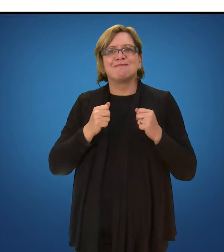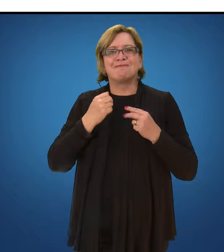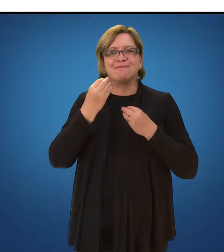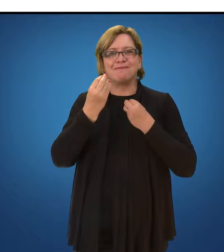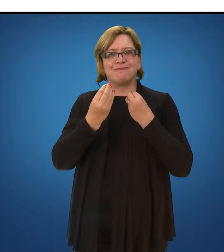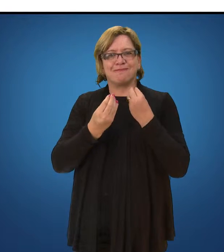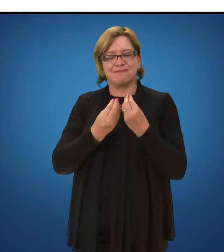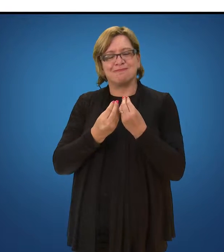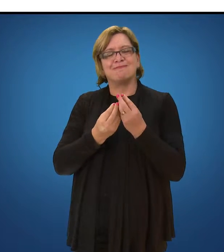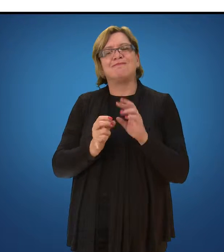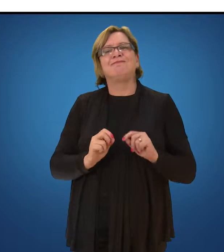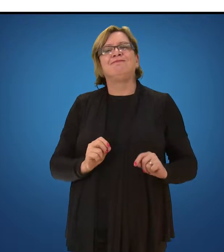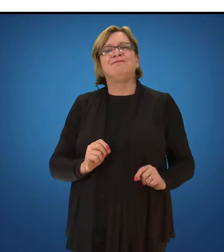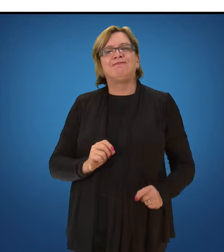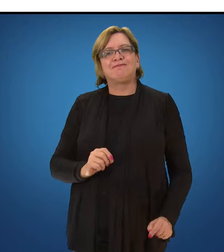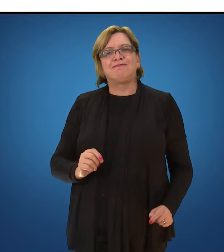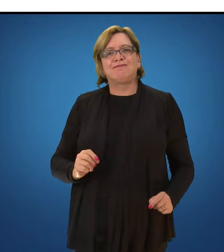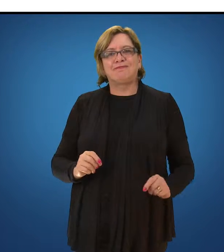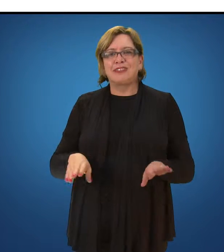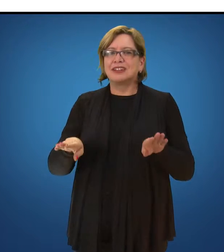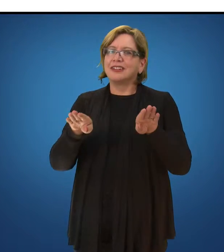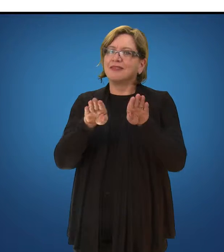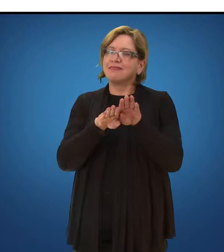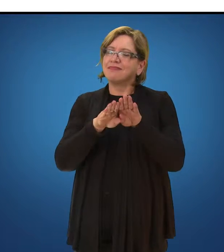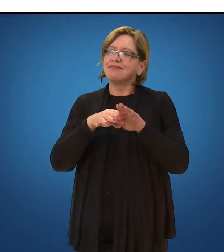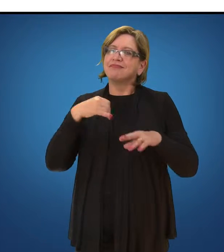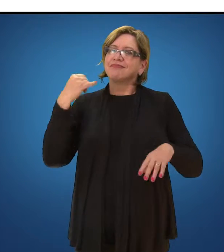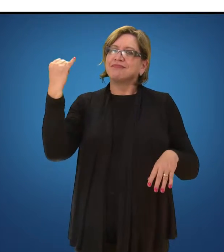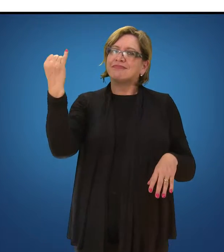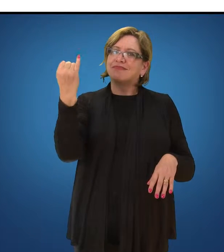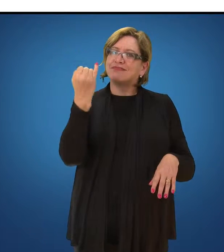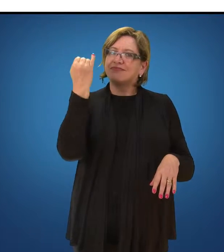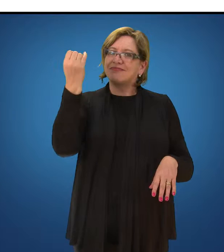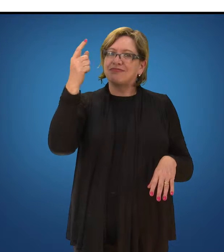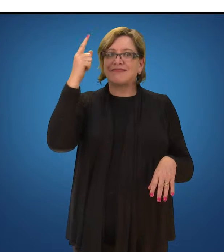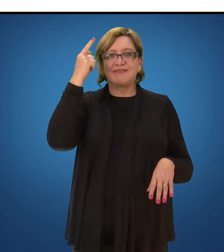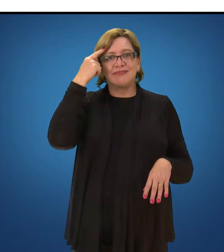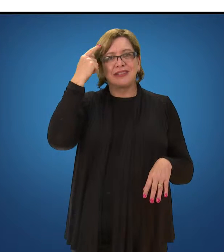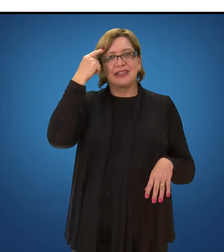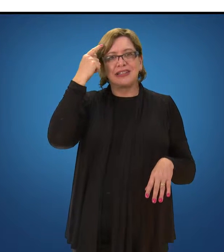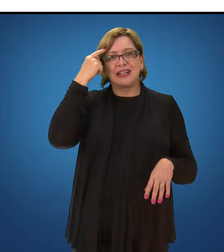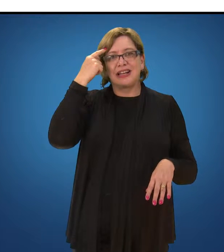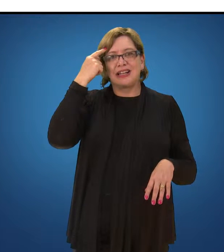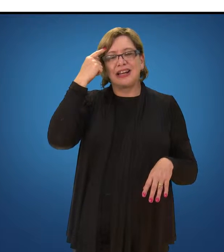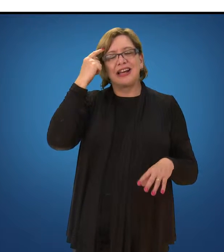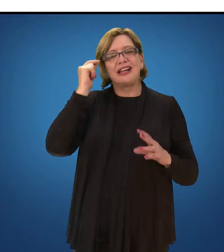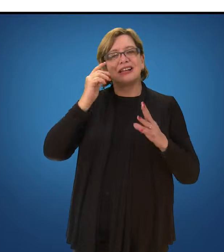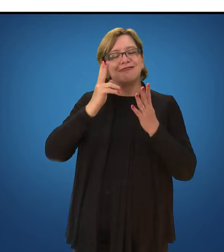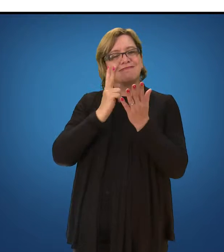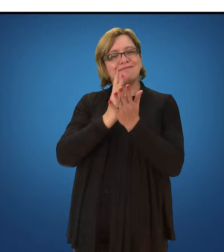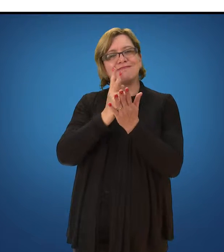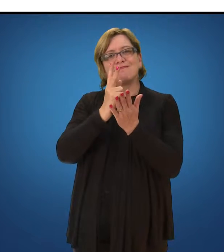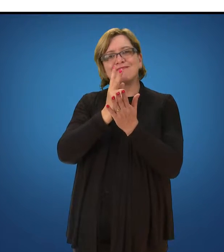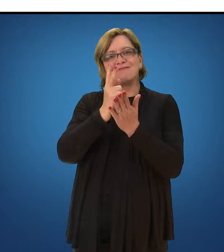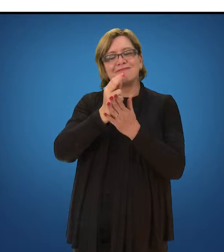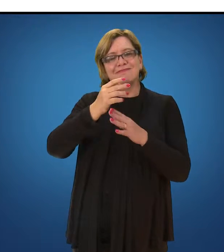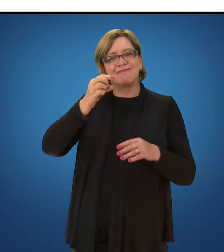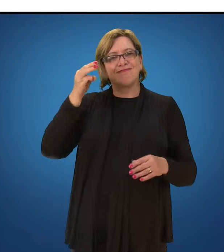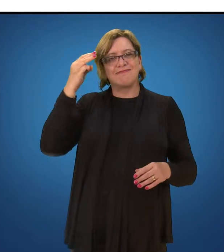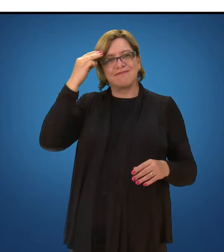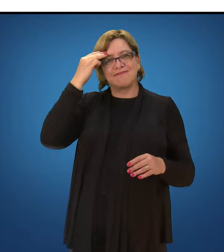uma história. Uma coisa que é importante a gente pensar é que, em todos esses casos, a